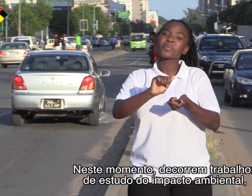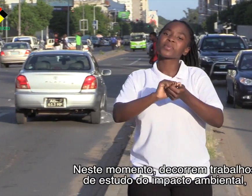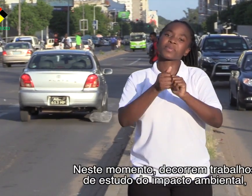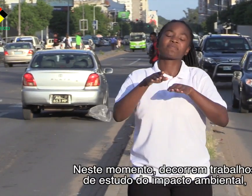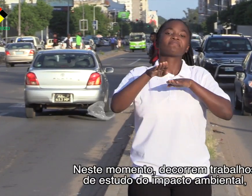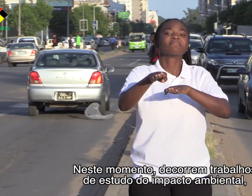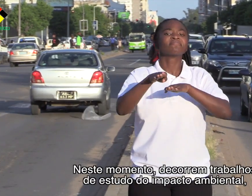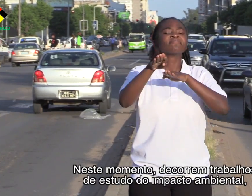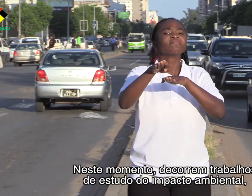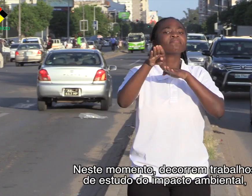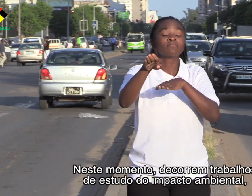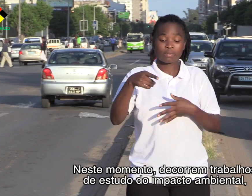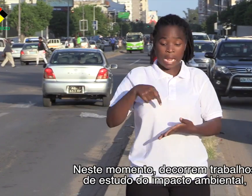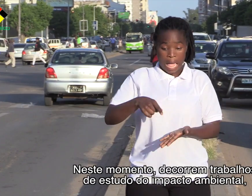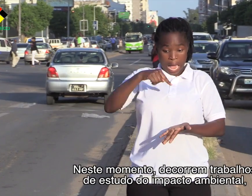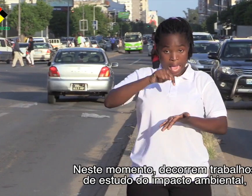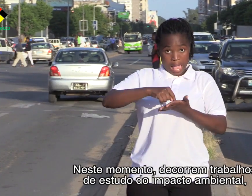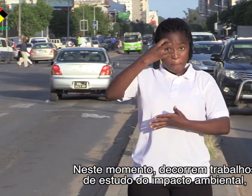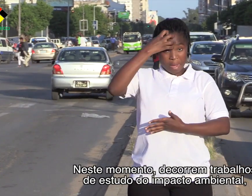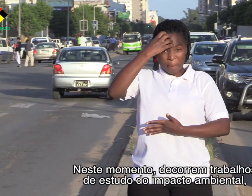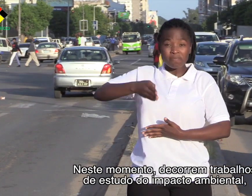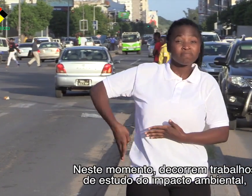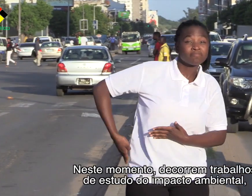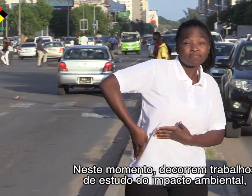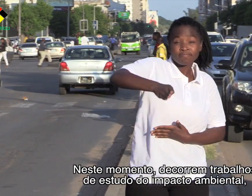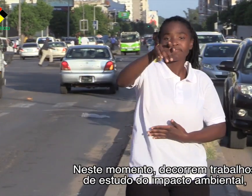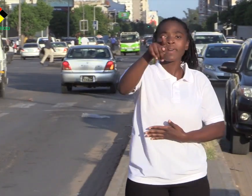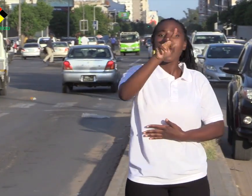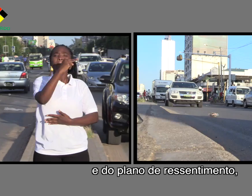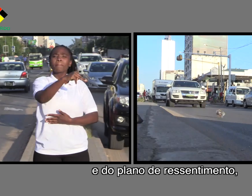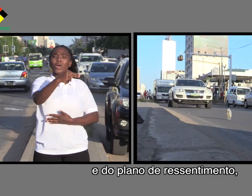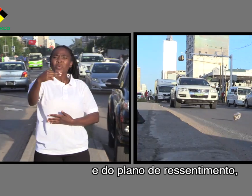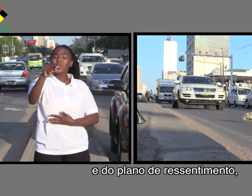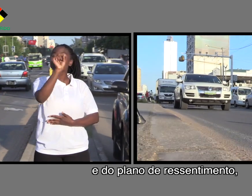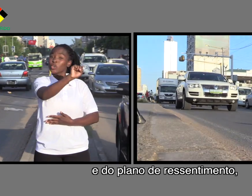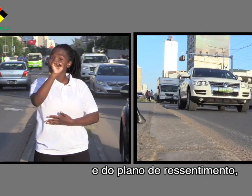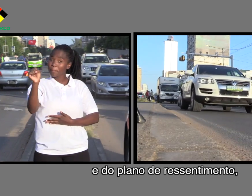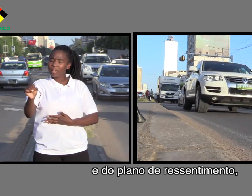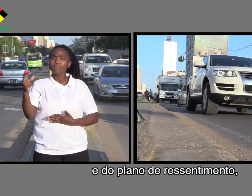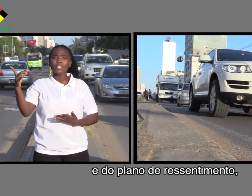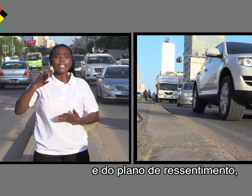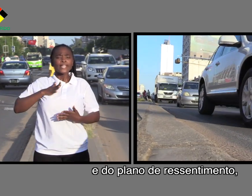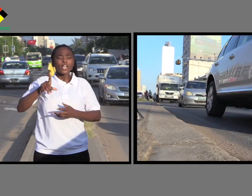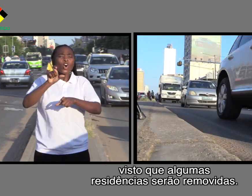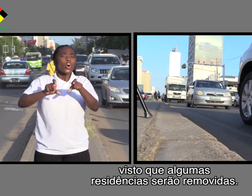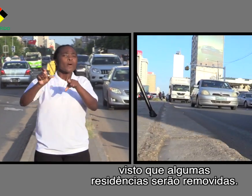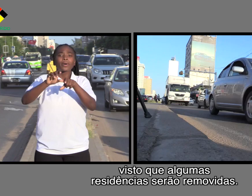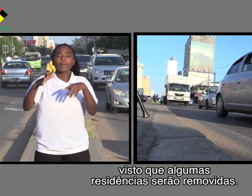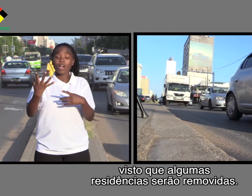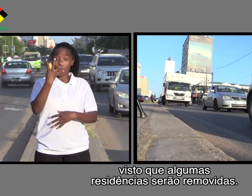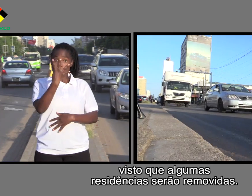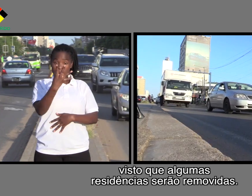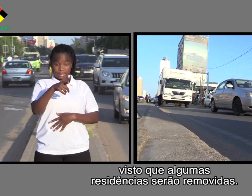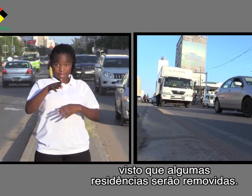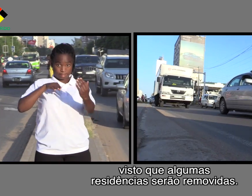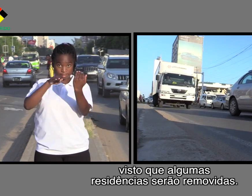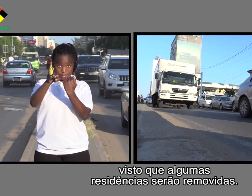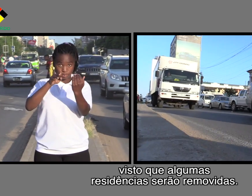Neste momento, decorrem trabalhos de estudo do impacto ambiental e do plano de assentamento, visto que algumas residências